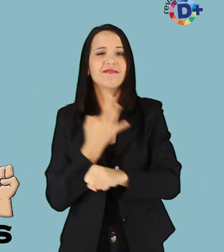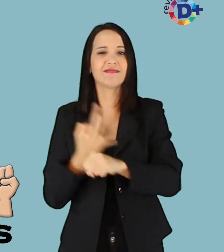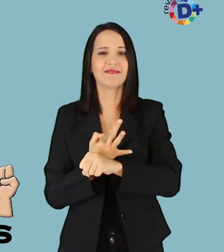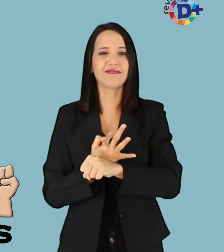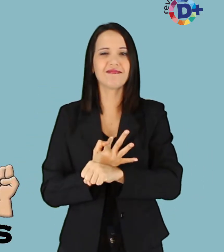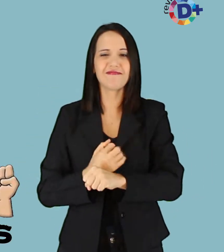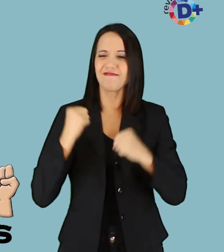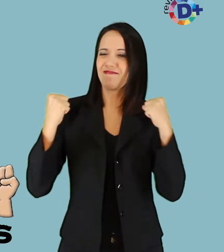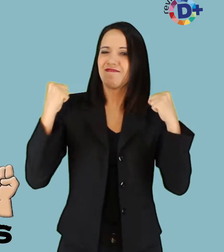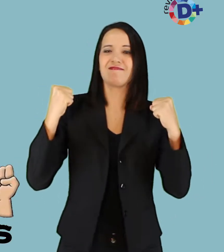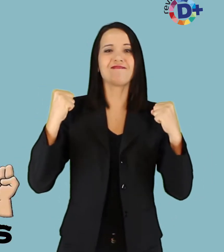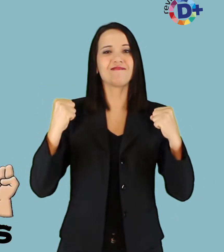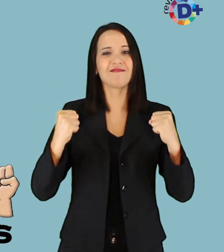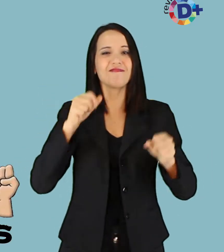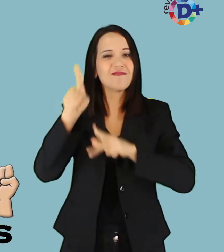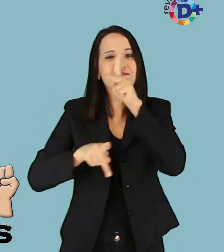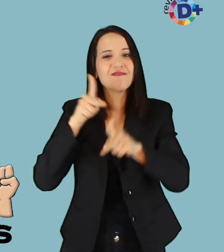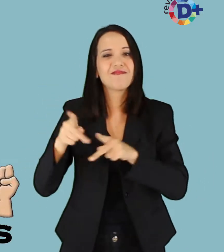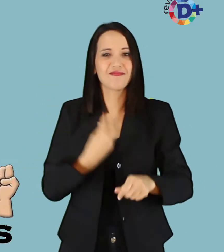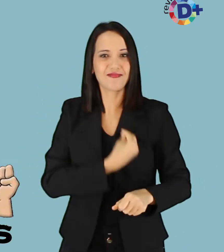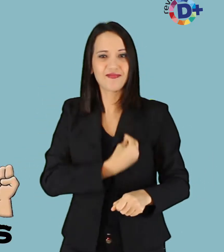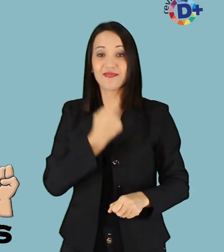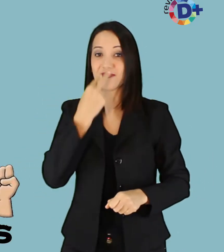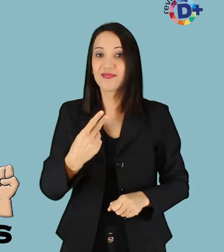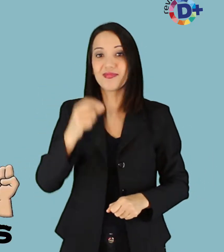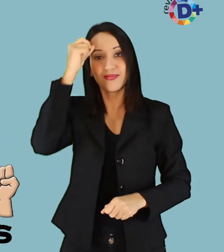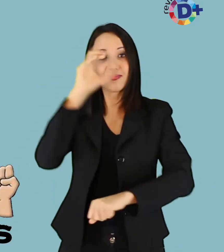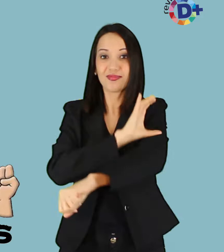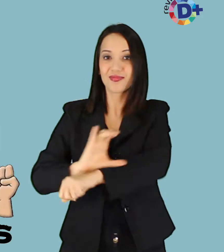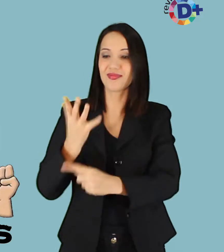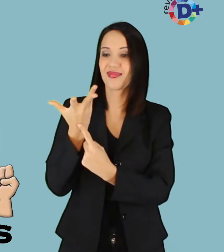de um povo que mantém viva a sua língua, cultura e arte.